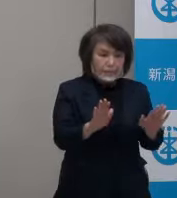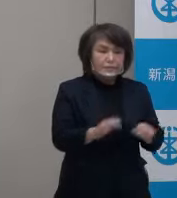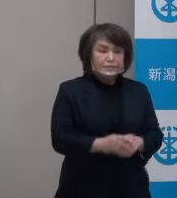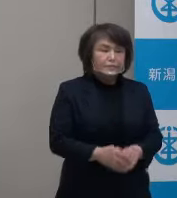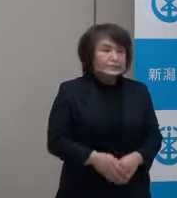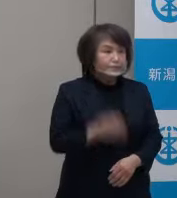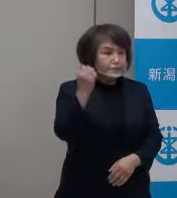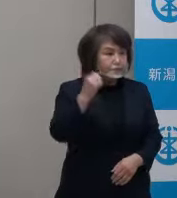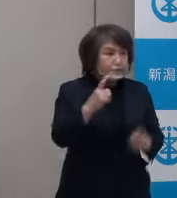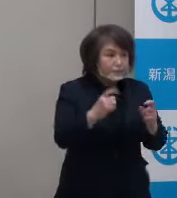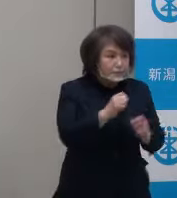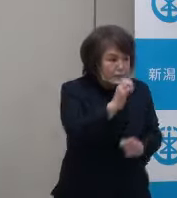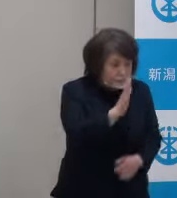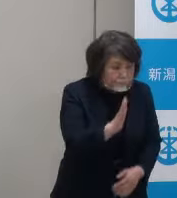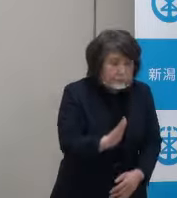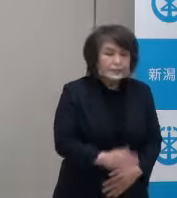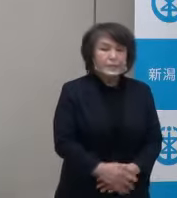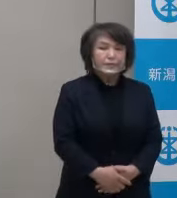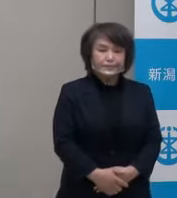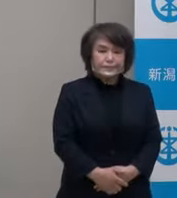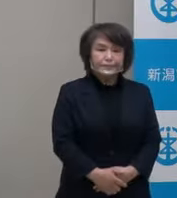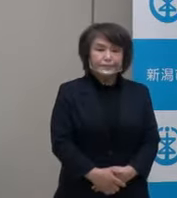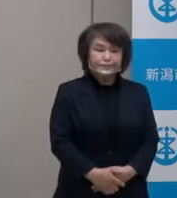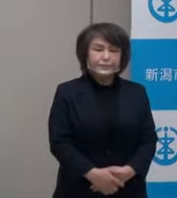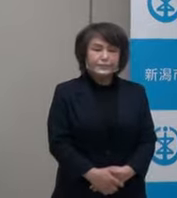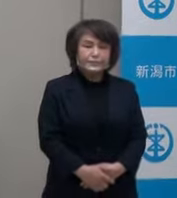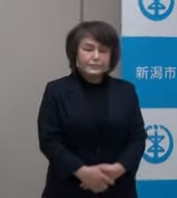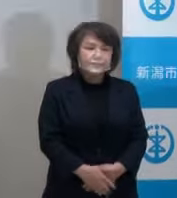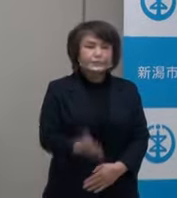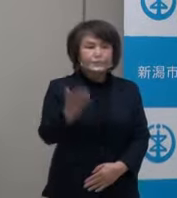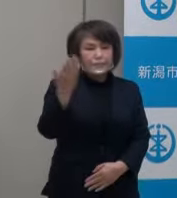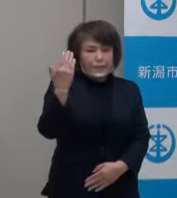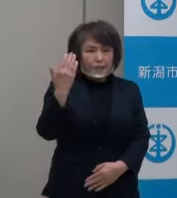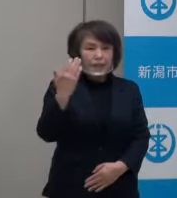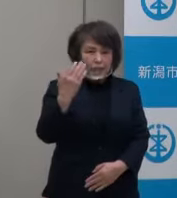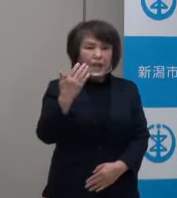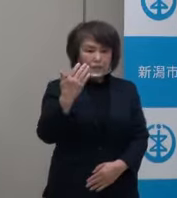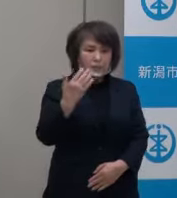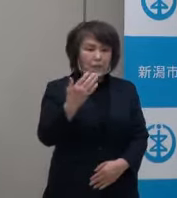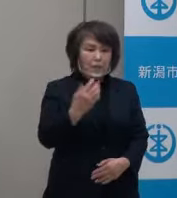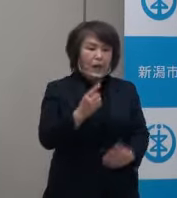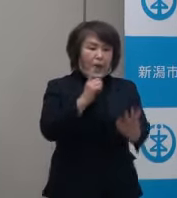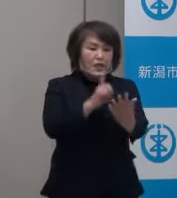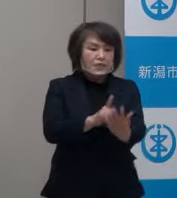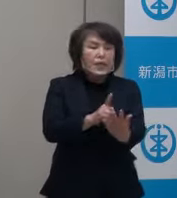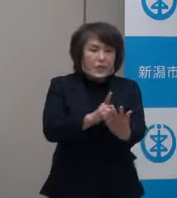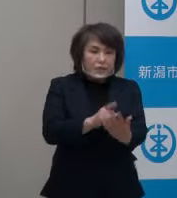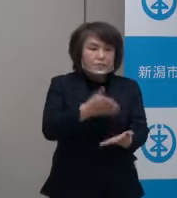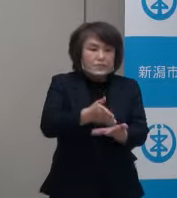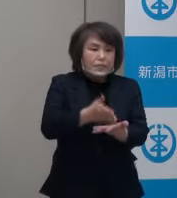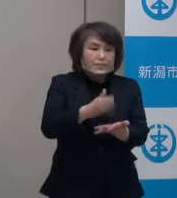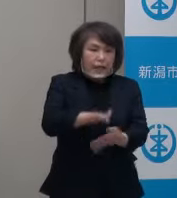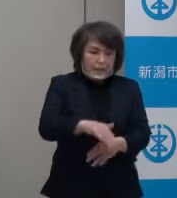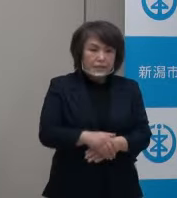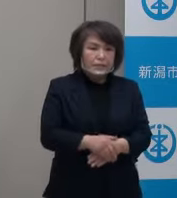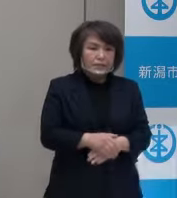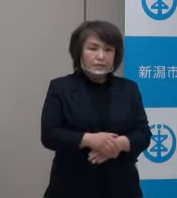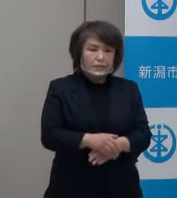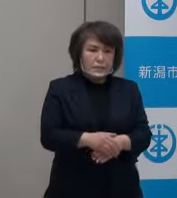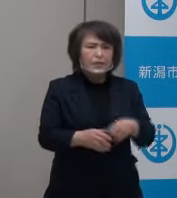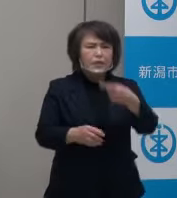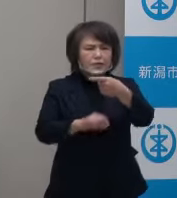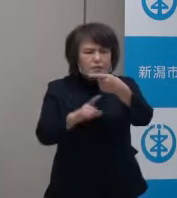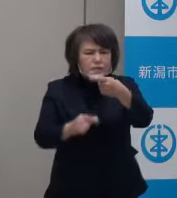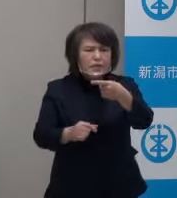おはようございます。よろしくお願いします。前回の記者会見でも話が出ましたけれども、今月の大